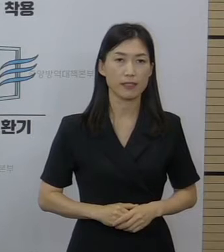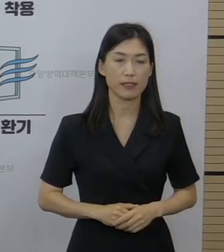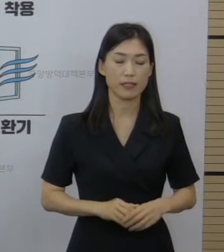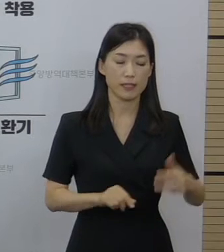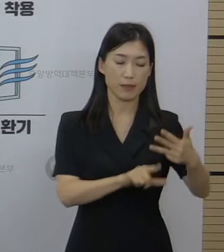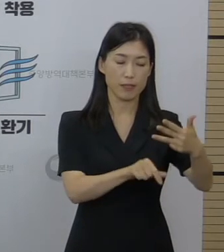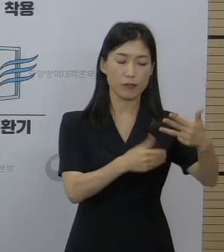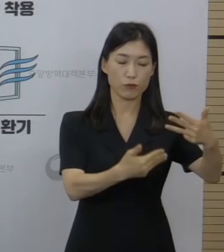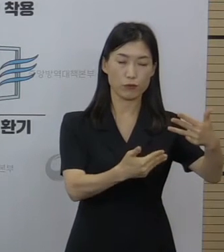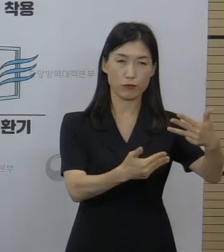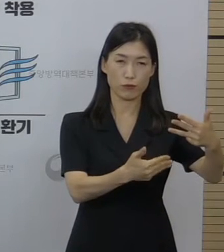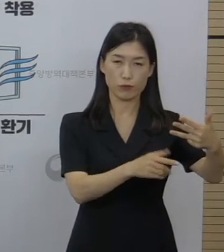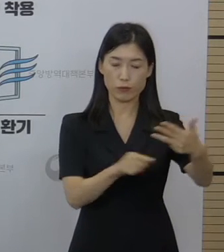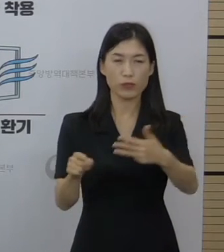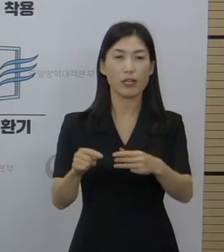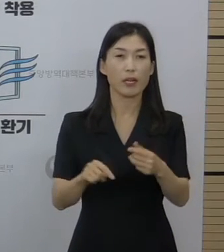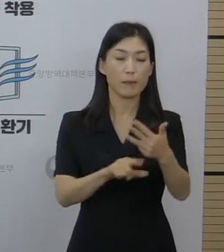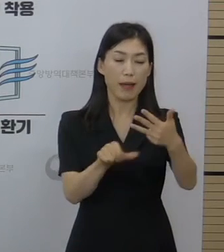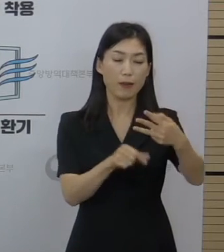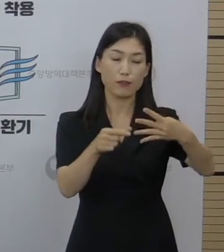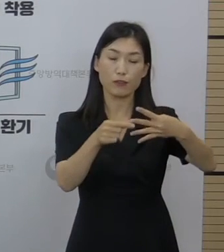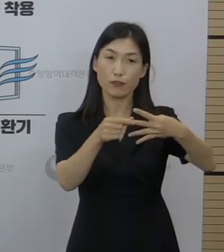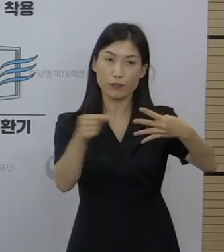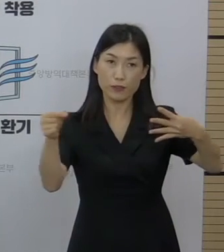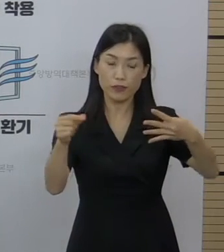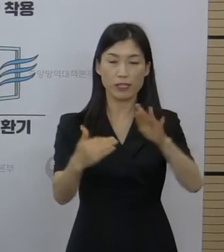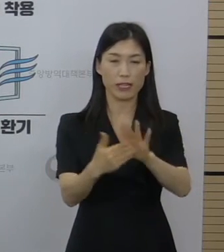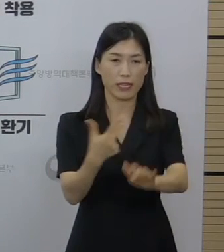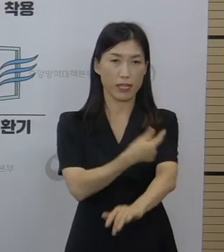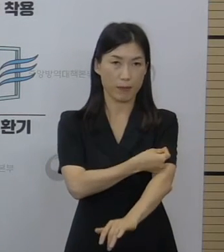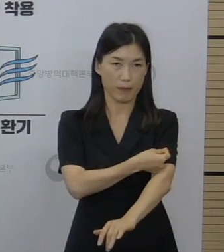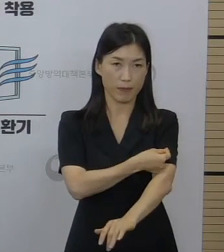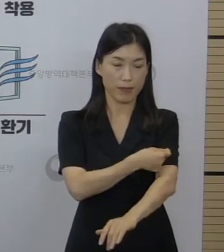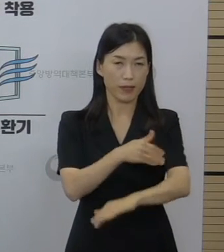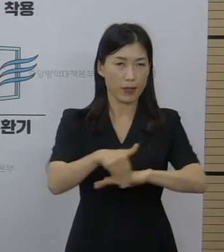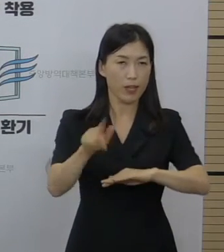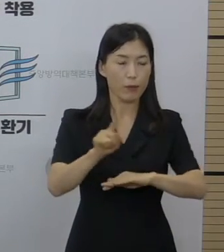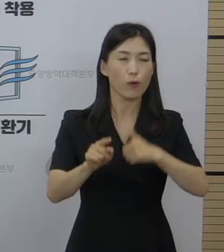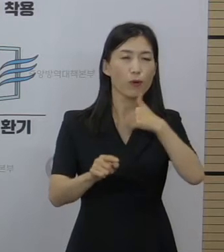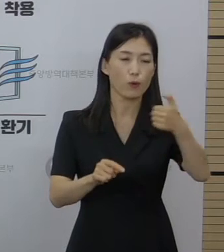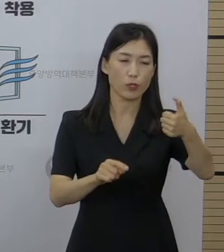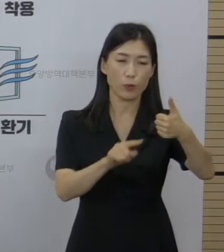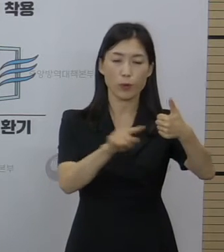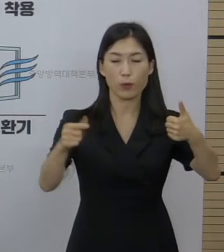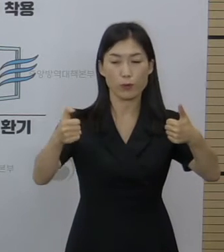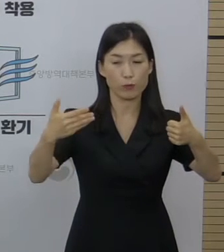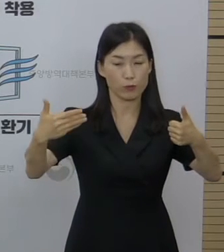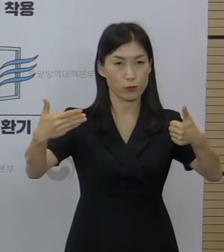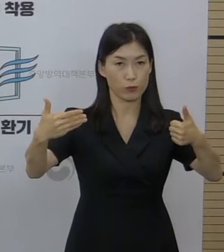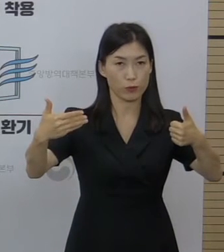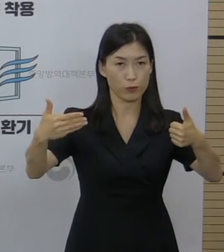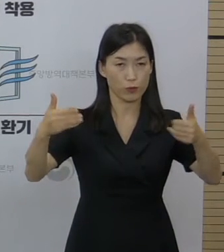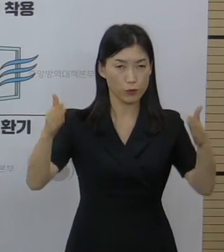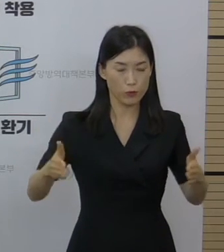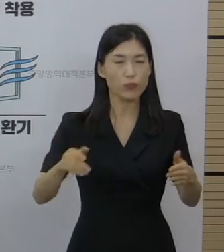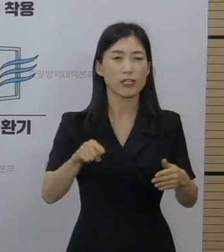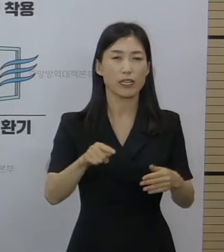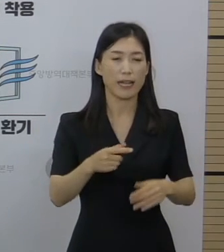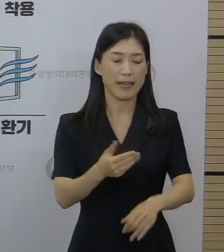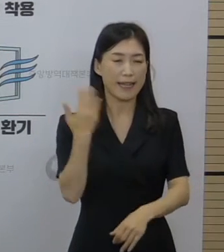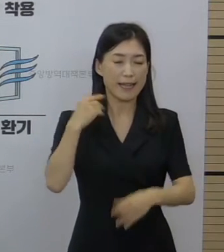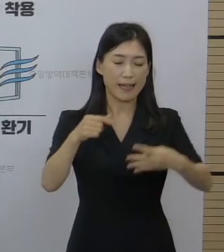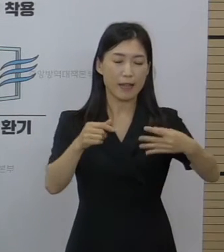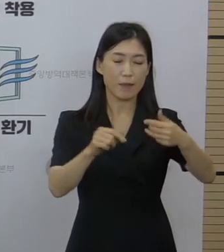8월 9일부터 시작되는 8월 두 번째 주의 예방접종은 55세에서 59세 예방접종 또한 첫 번째